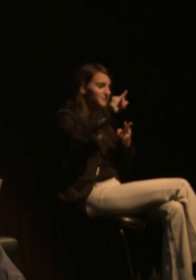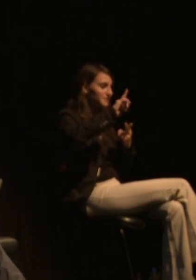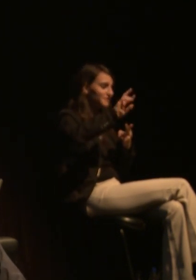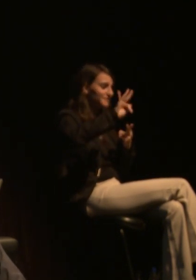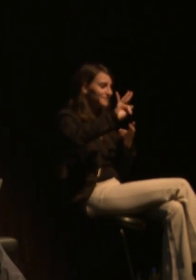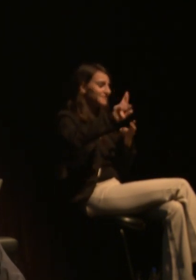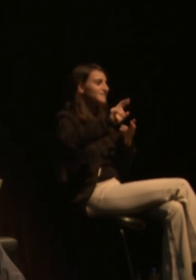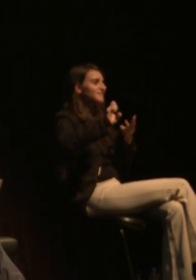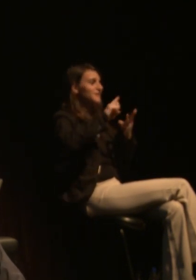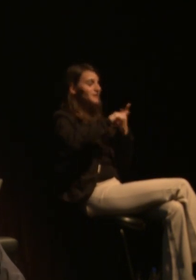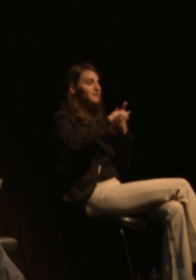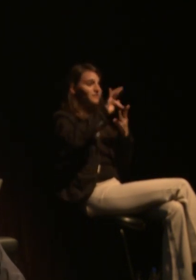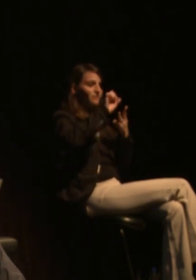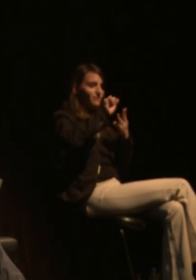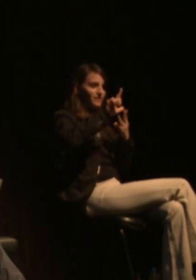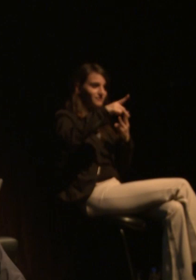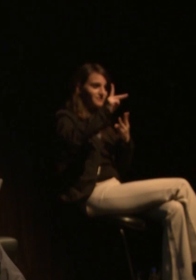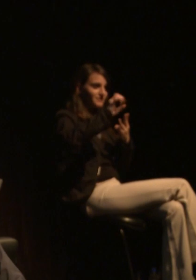Faulkner,